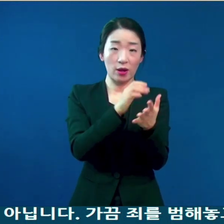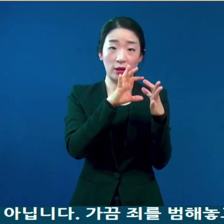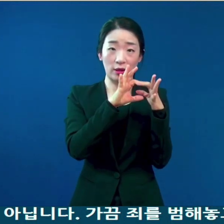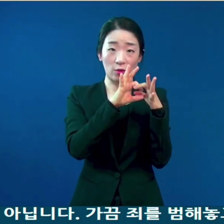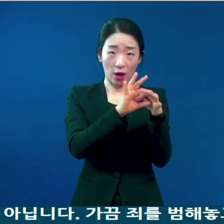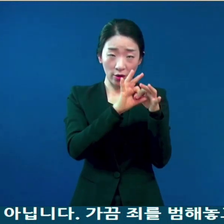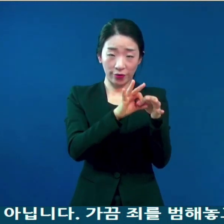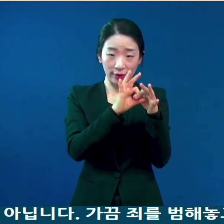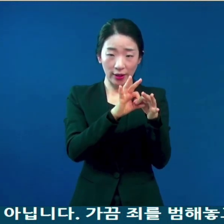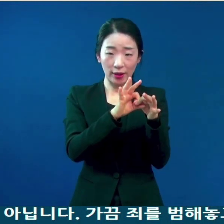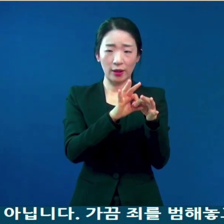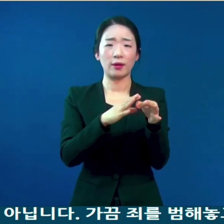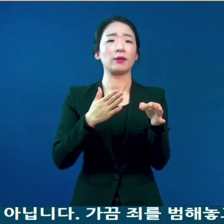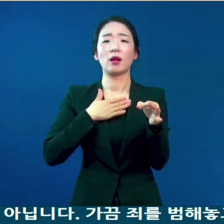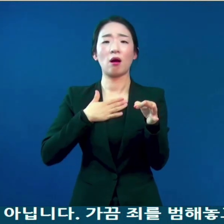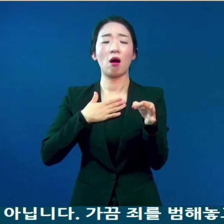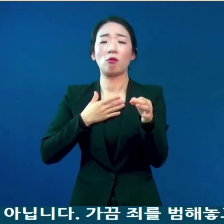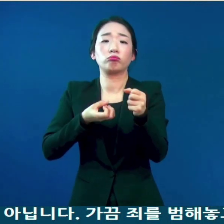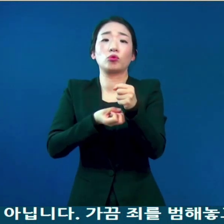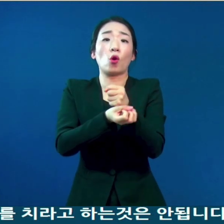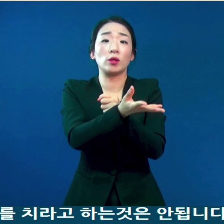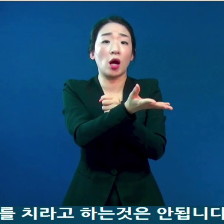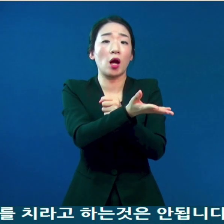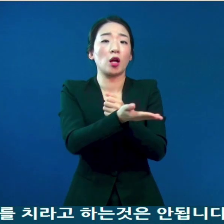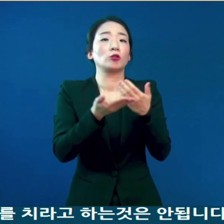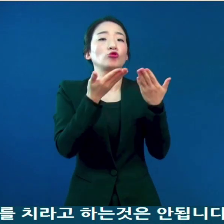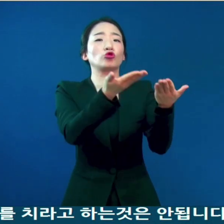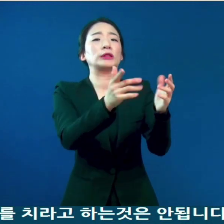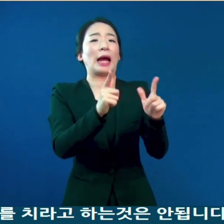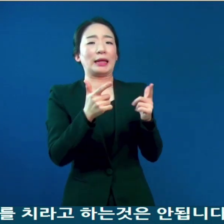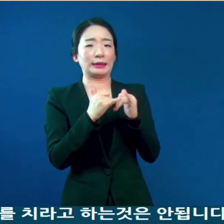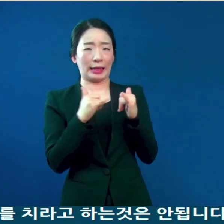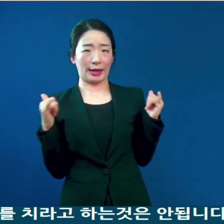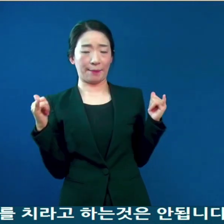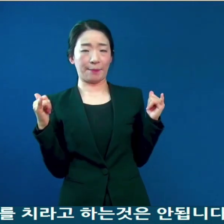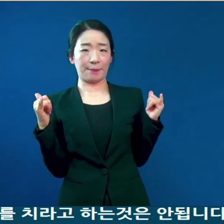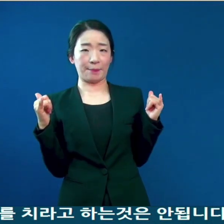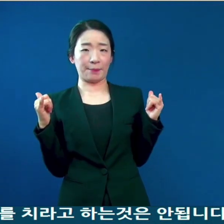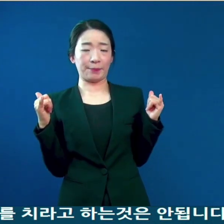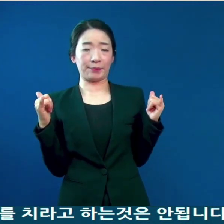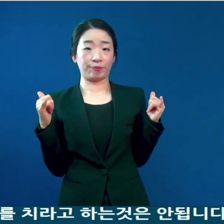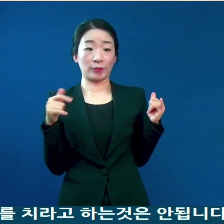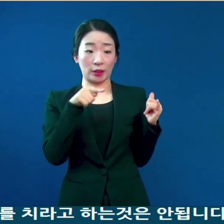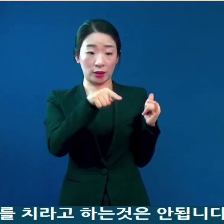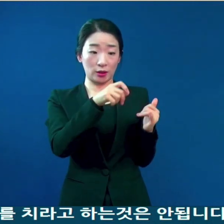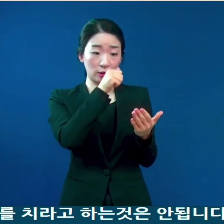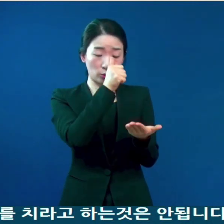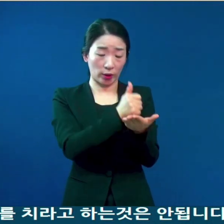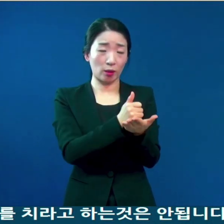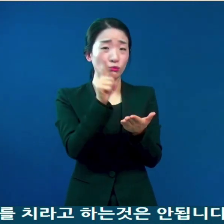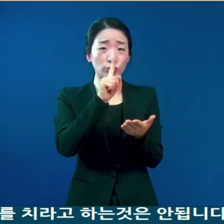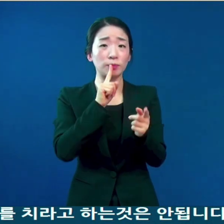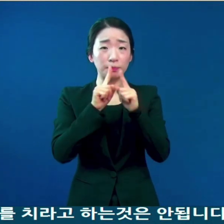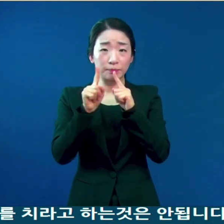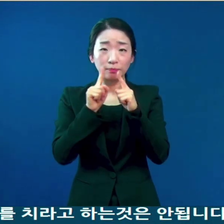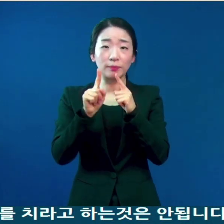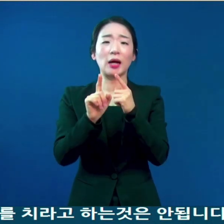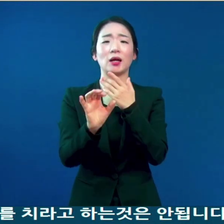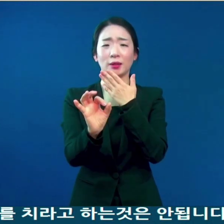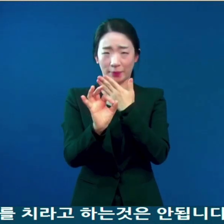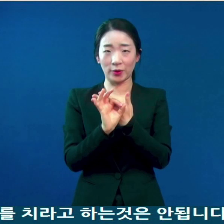내가 어떠한 영향도 주지 않은 사람, 그 사람을 의미하는 겁니다. 그러니까 이 얘기는 무슨